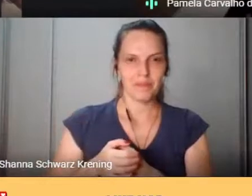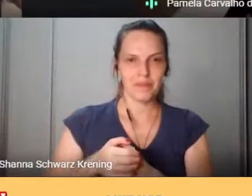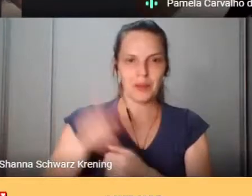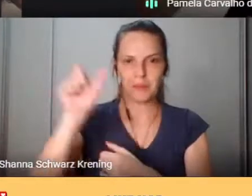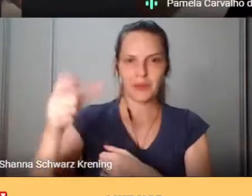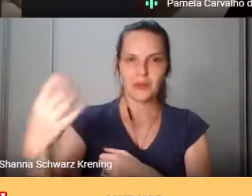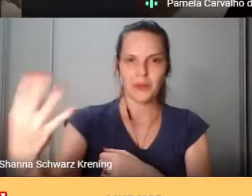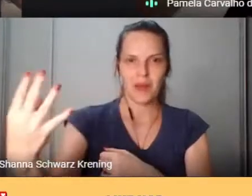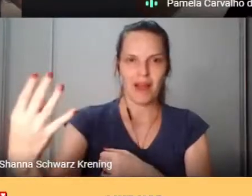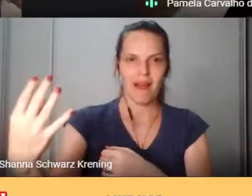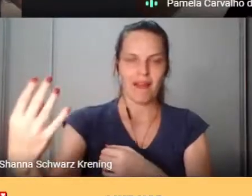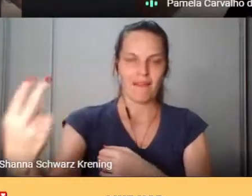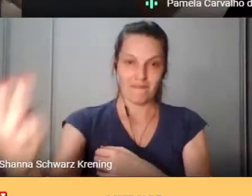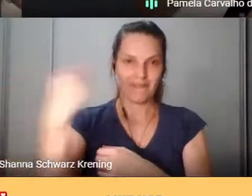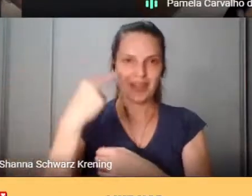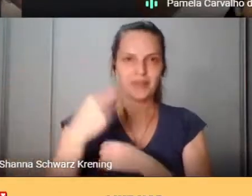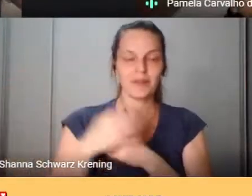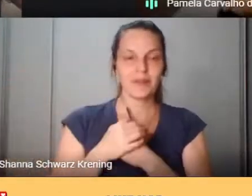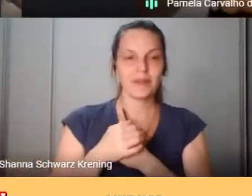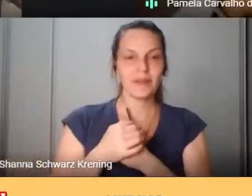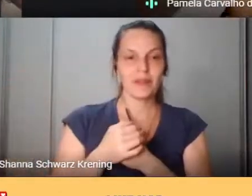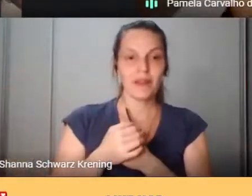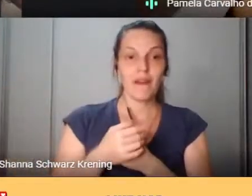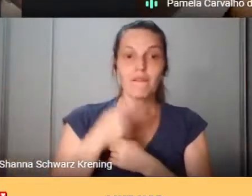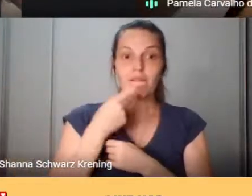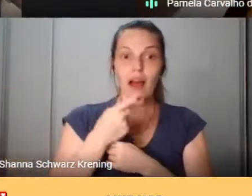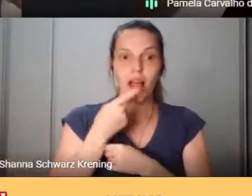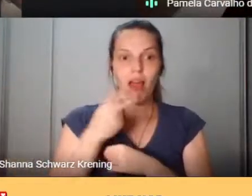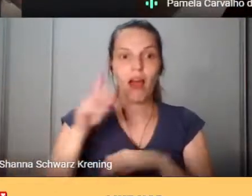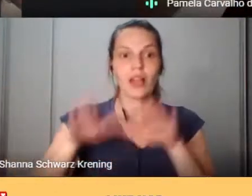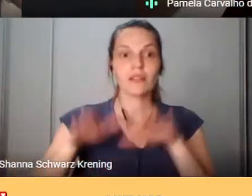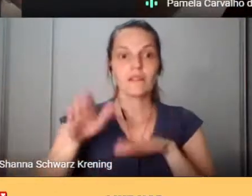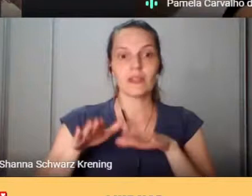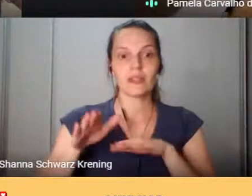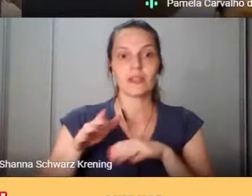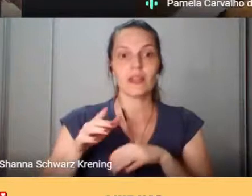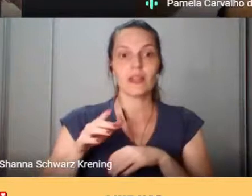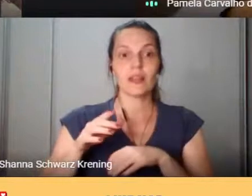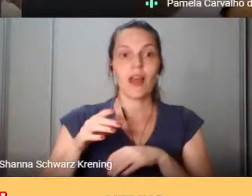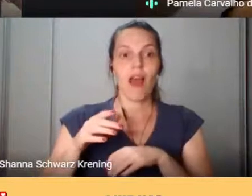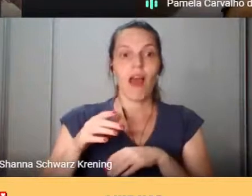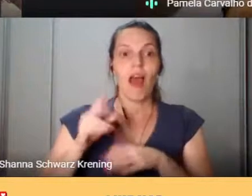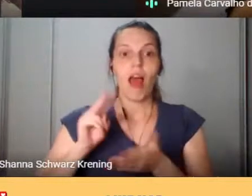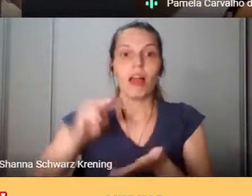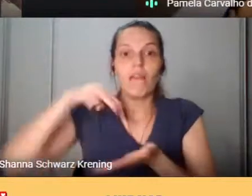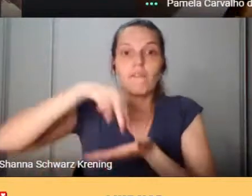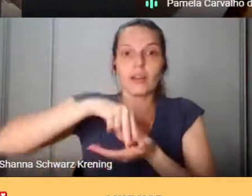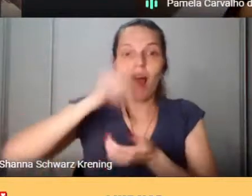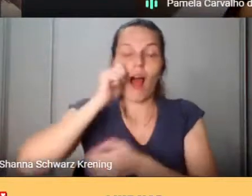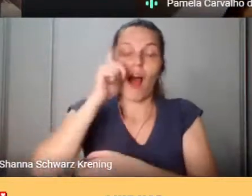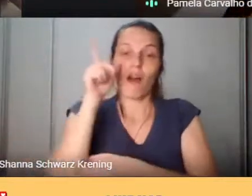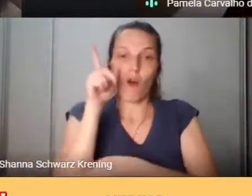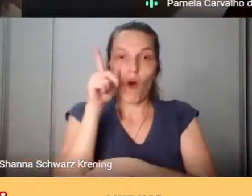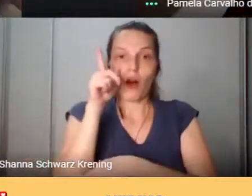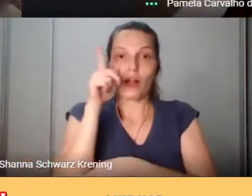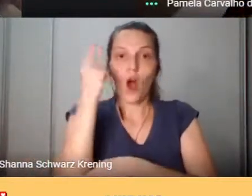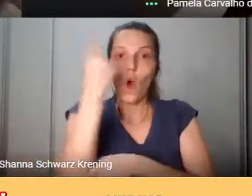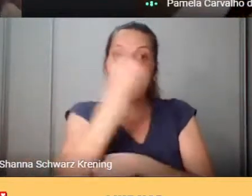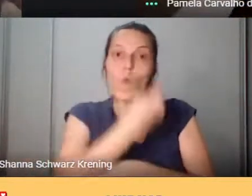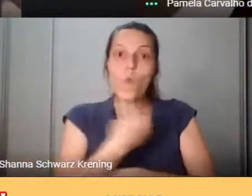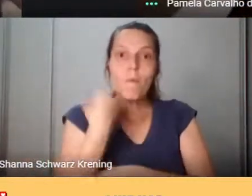ela levanta e só levanta depois de uma hora depois que ela acordou, porque ela ficou uma hora no celular,